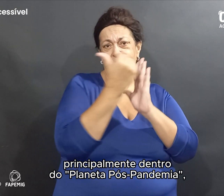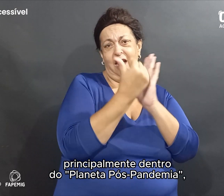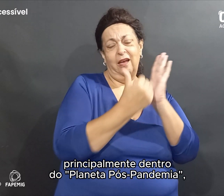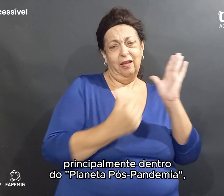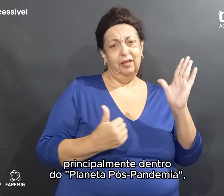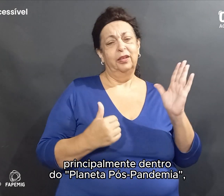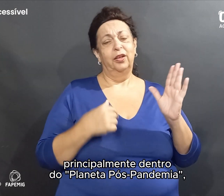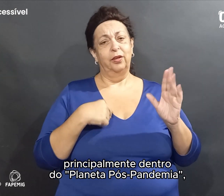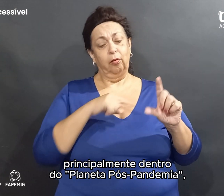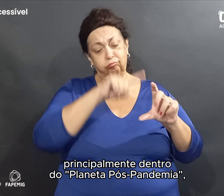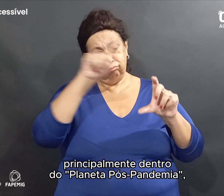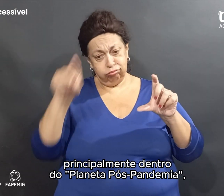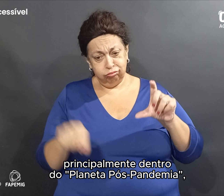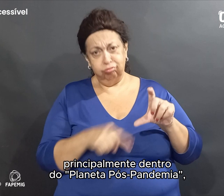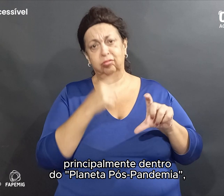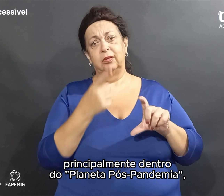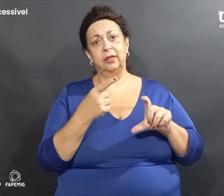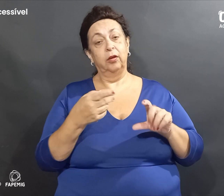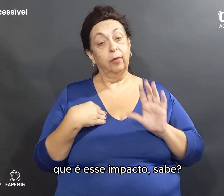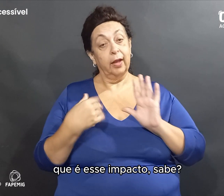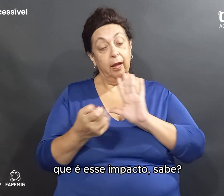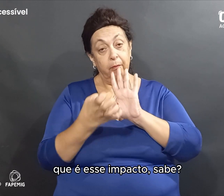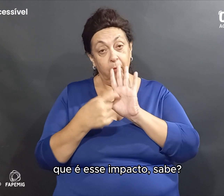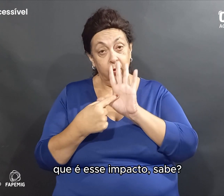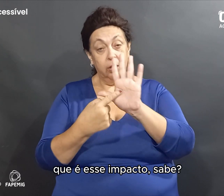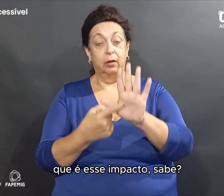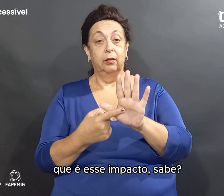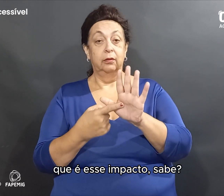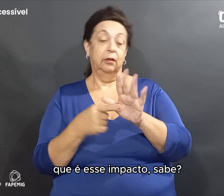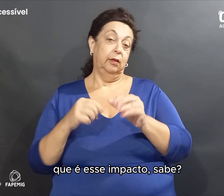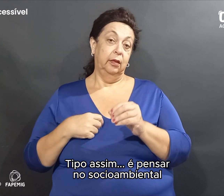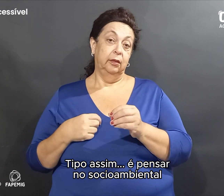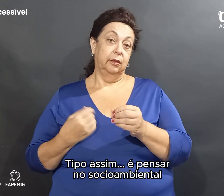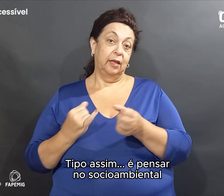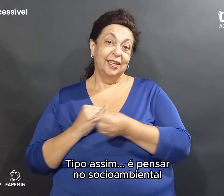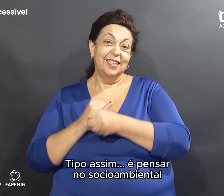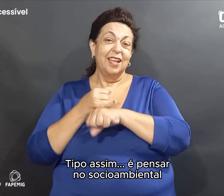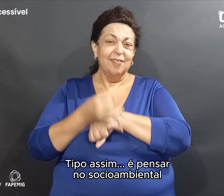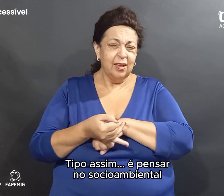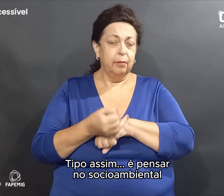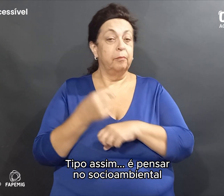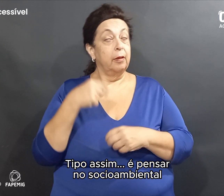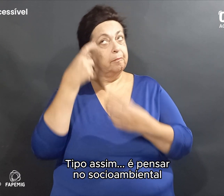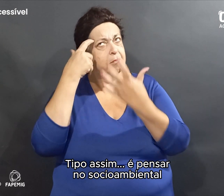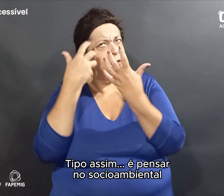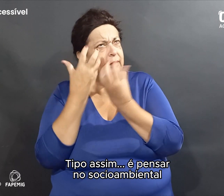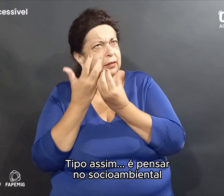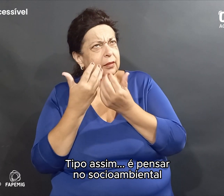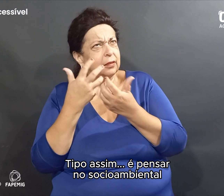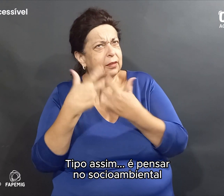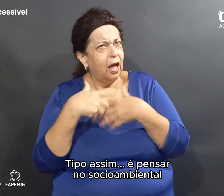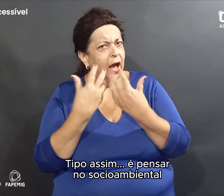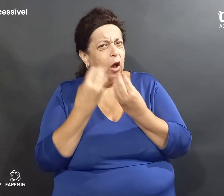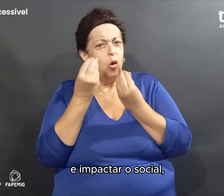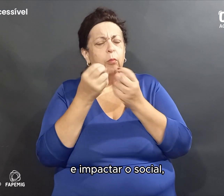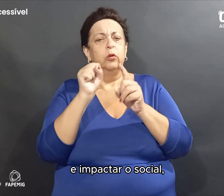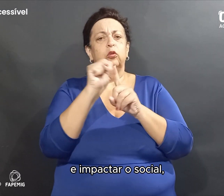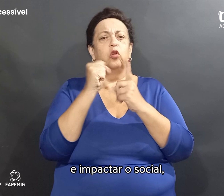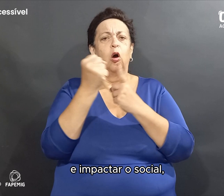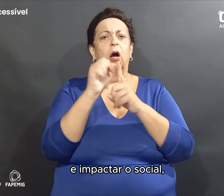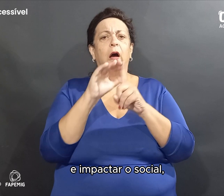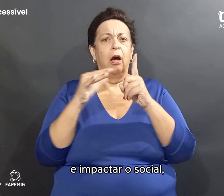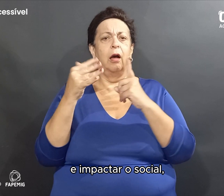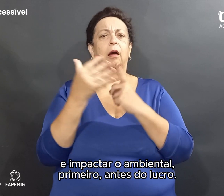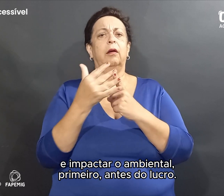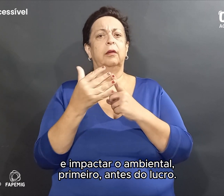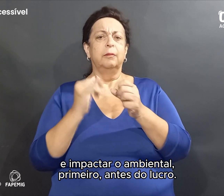trazer, principalmente dentro do planeta pós-pandemia, que é esse impacto, sabe? Tipo assim, é pensar no socioambiental, e